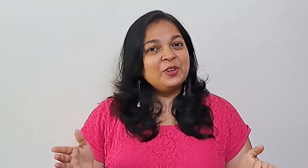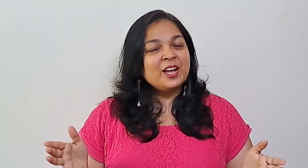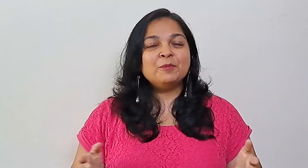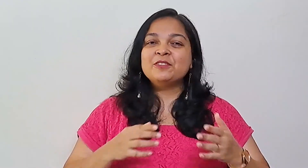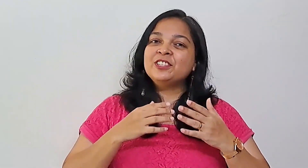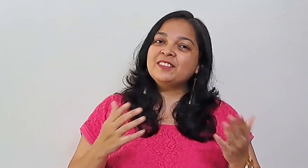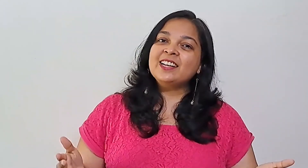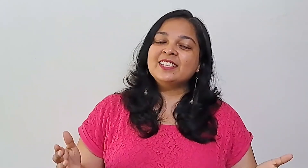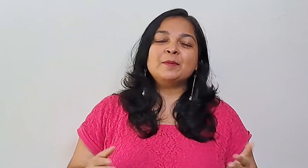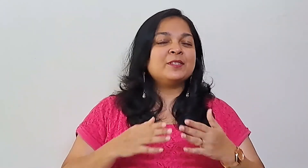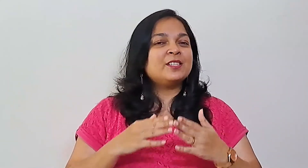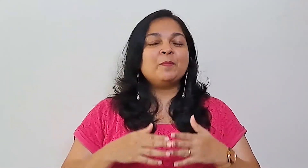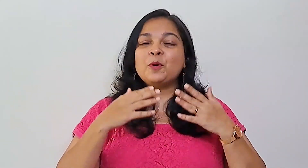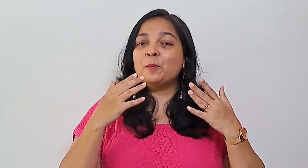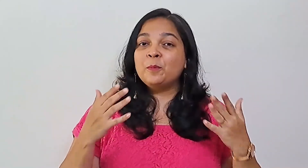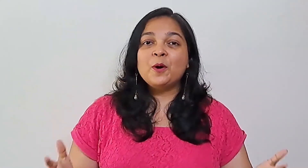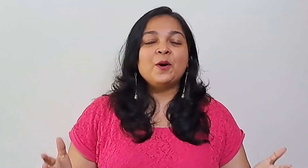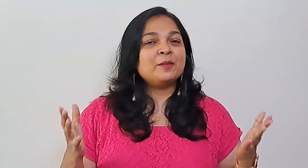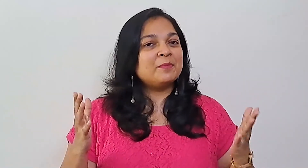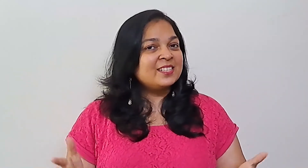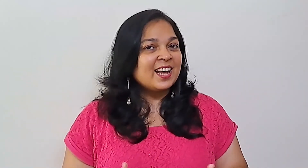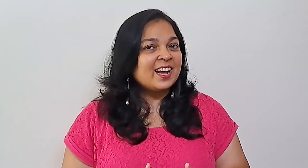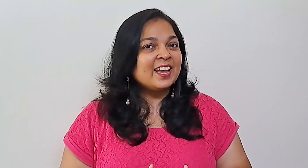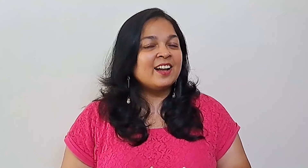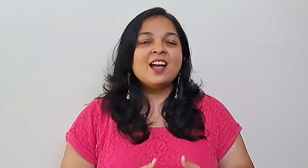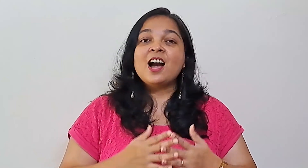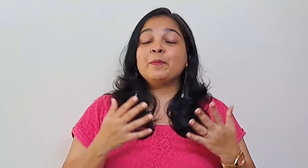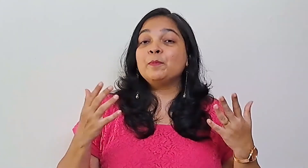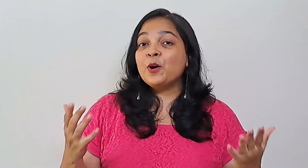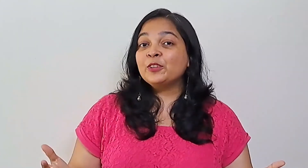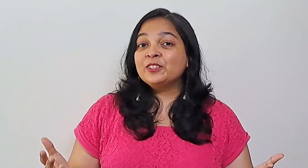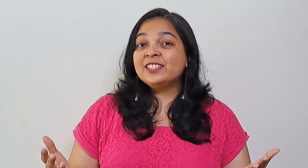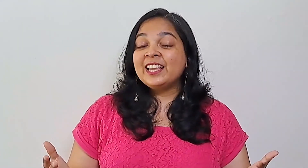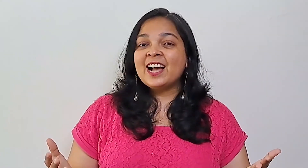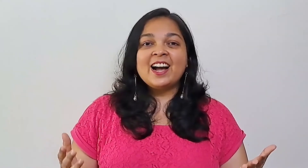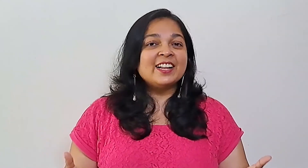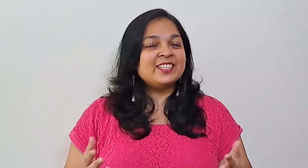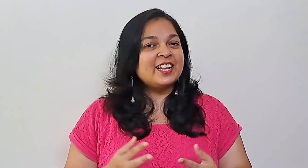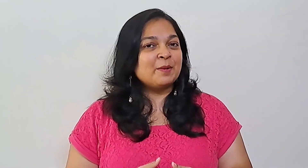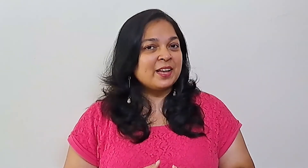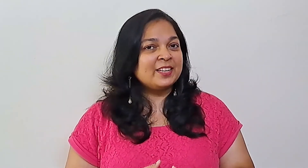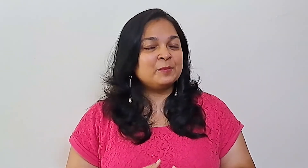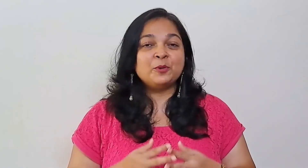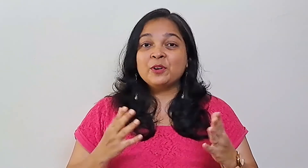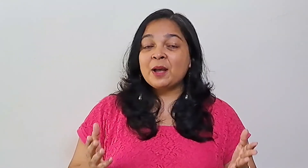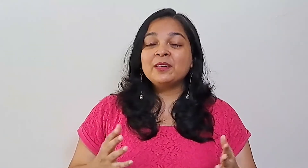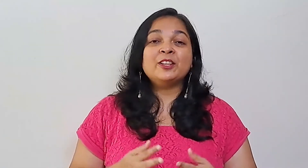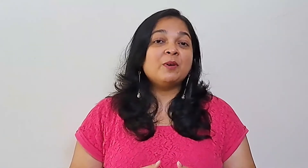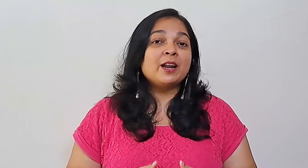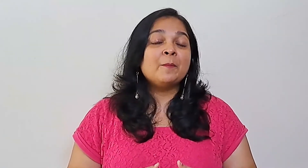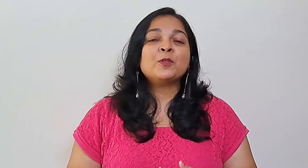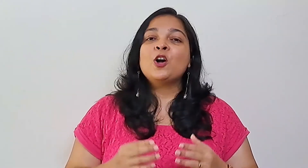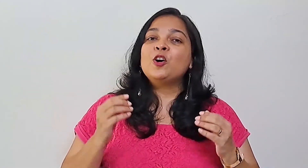ਹਾਲੇਲੂਇਆ। ਮੈਨੂੰ ਵਿਸ਼ਵਾਸ ਆ ਕਿ ਤੁਹਾਨੂੰ ਬਹੁਤ ਮਜ਼ਾ ਆਇਆ ਹੋਵੇਗਾ, ਤੁਸੀਂ ਬਹੁਤ ਕੁਛ ਸਿੱਖਿਆ ਅੱਜ ਦੇ ਇਸ ਪ੍ਰੋਗਰਾਮ ਦੇ ਨਾਲ।